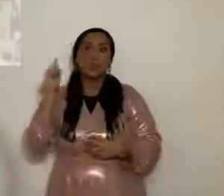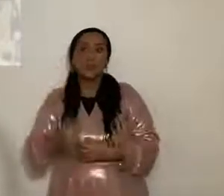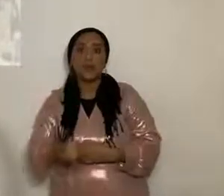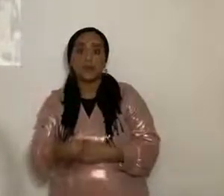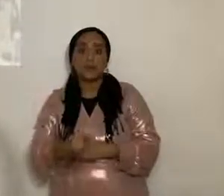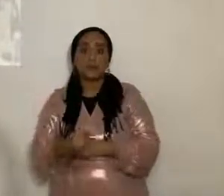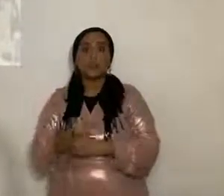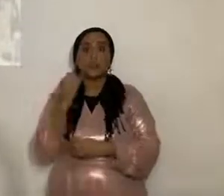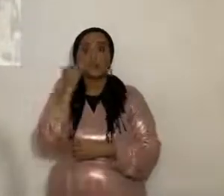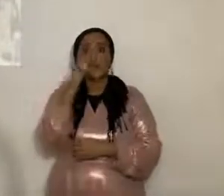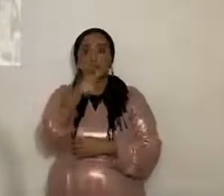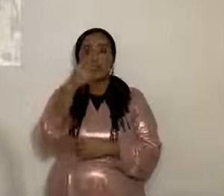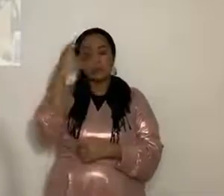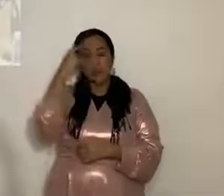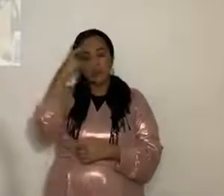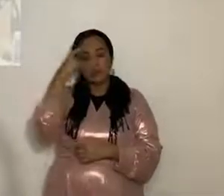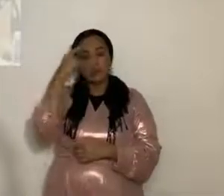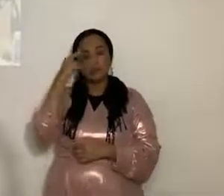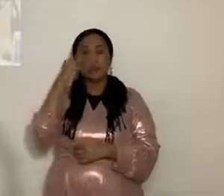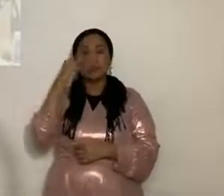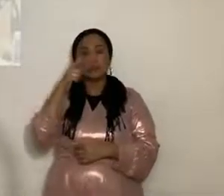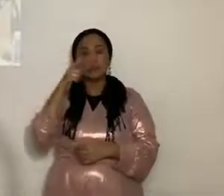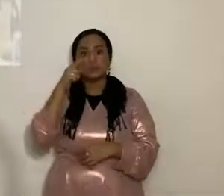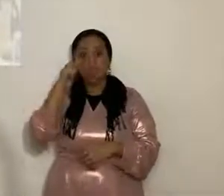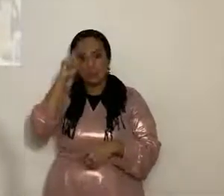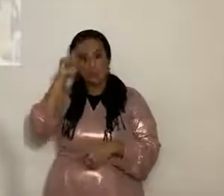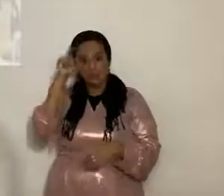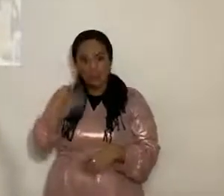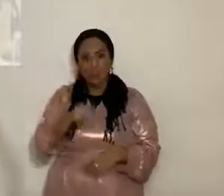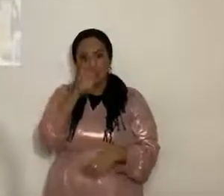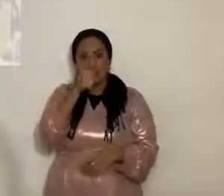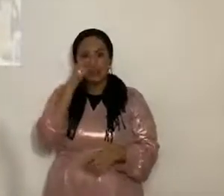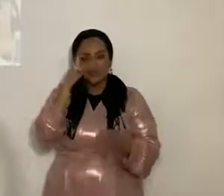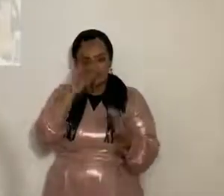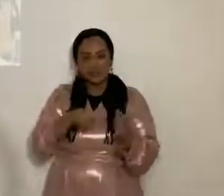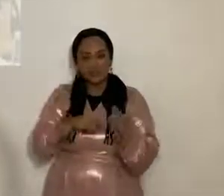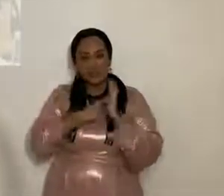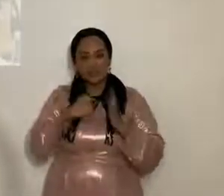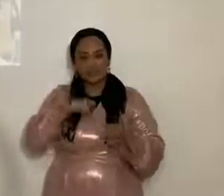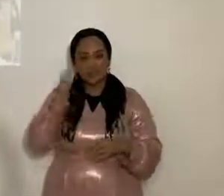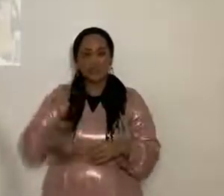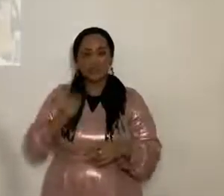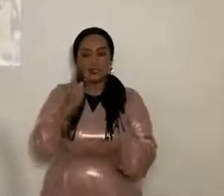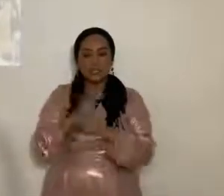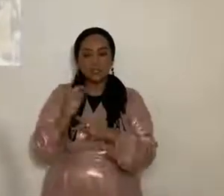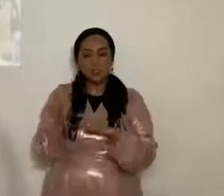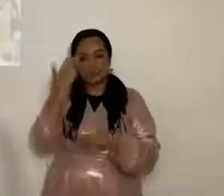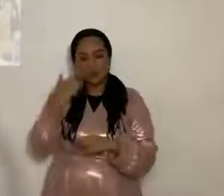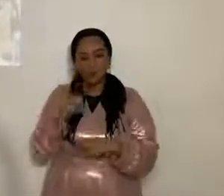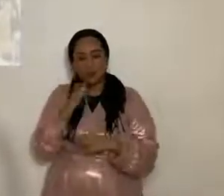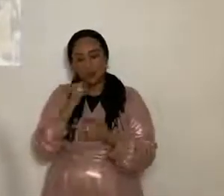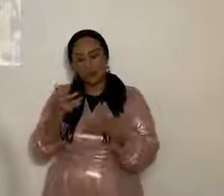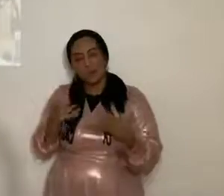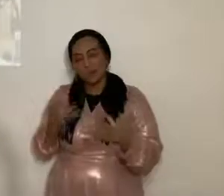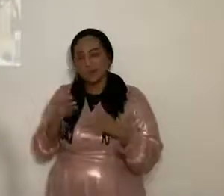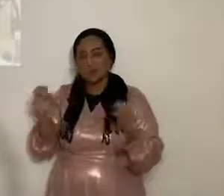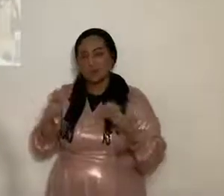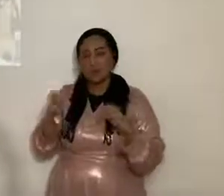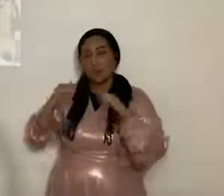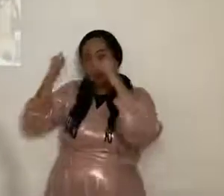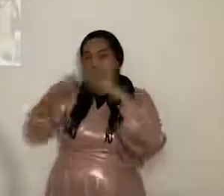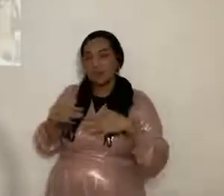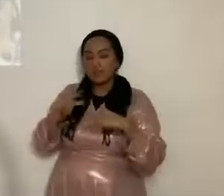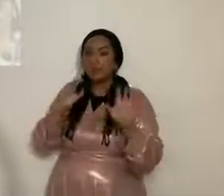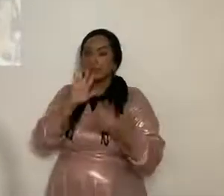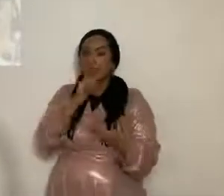eso. Si tú pensabas que porque te obligaras tú mismo a guardar el Shabbat, aún no queriendo, ibas a ser bendecido,